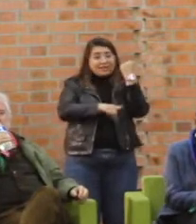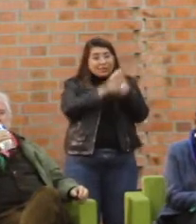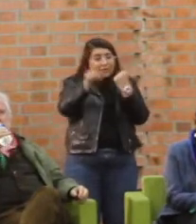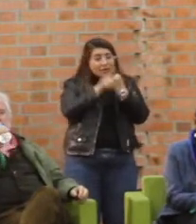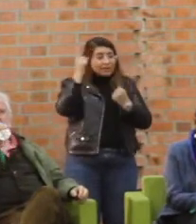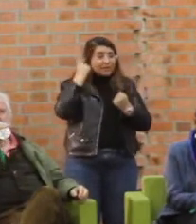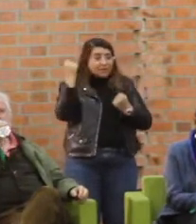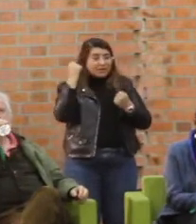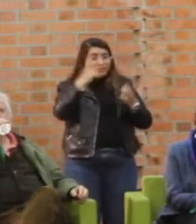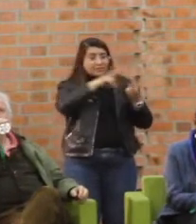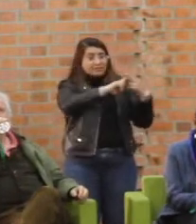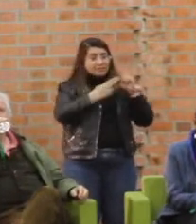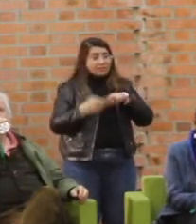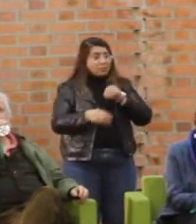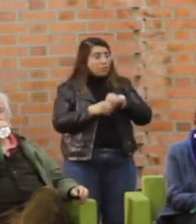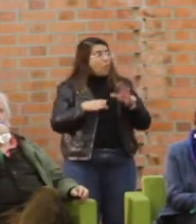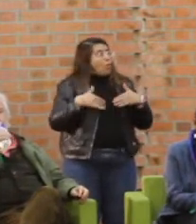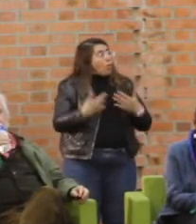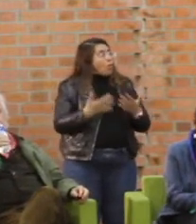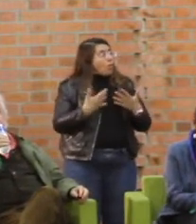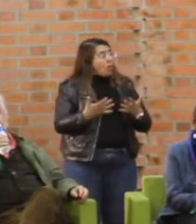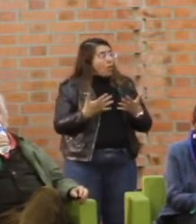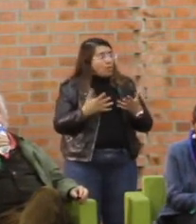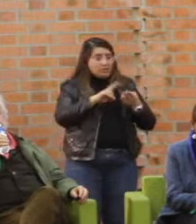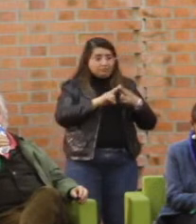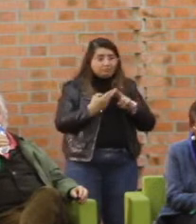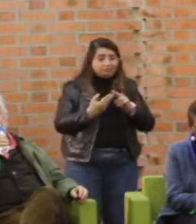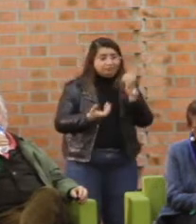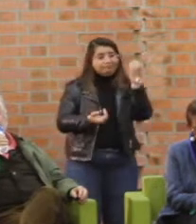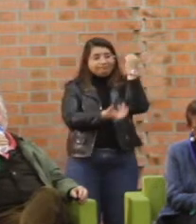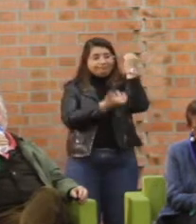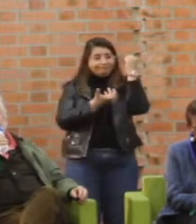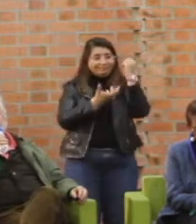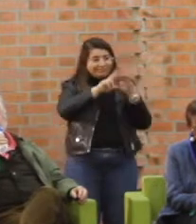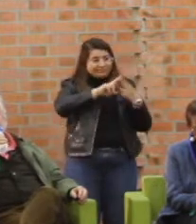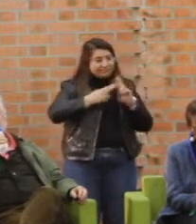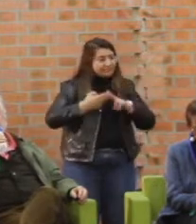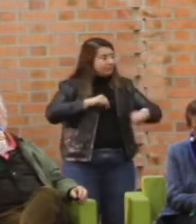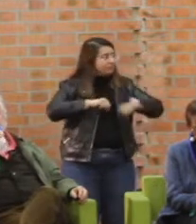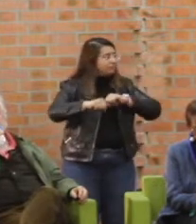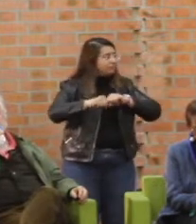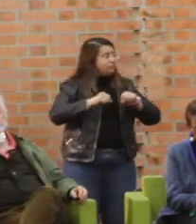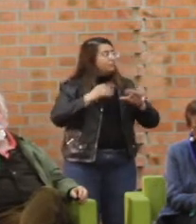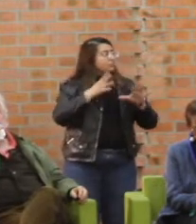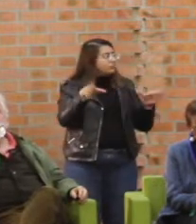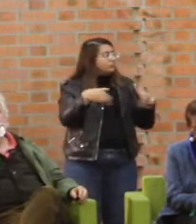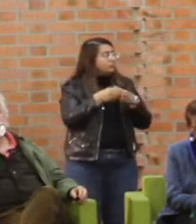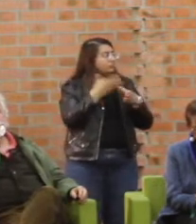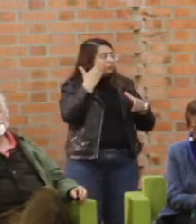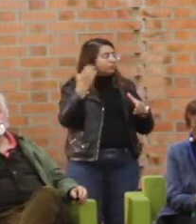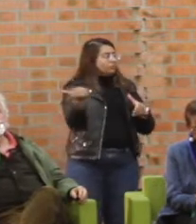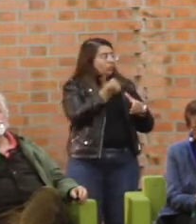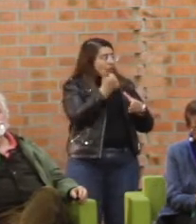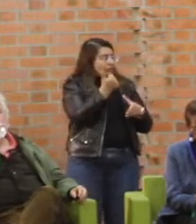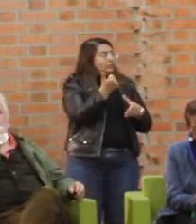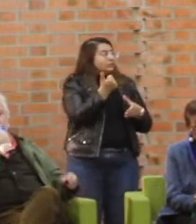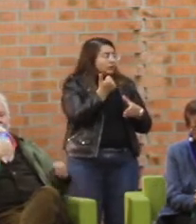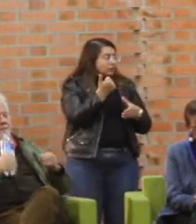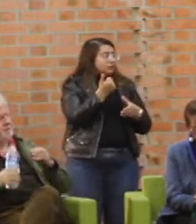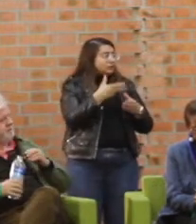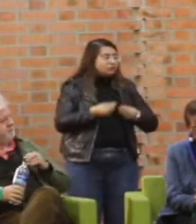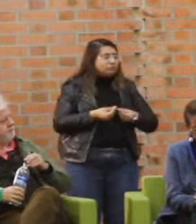Cómo actuamos frente a unas tensiones y unas convergencias no Yo creo que el trabajo de ella por esas trayectorias que que